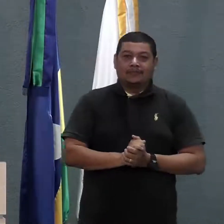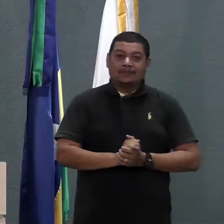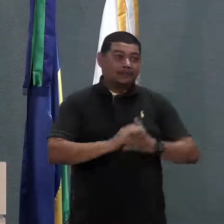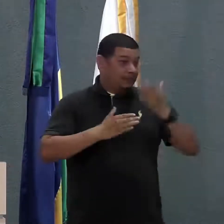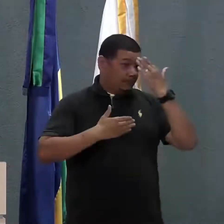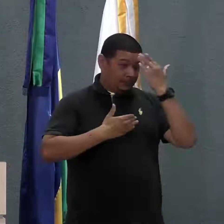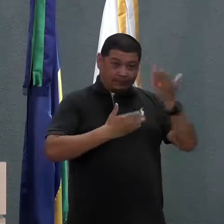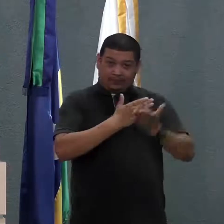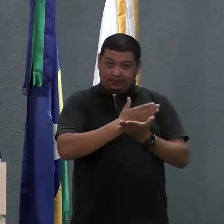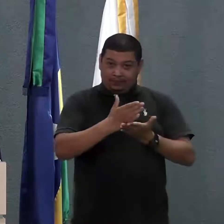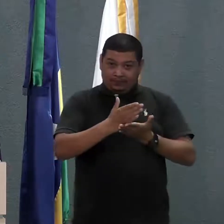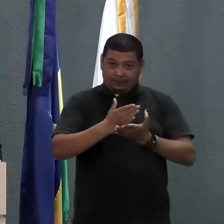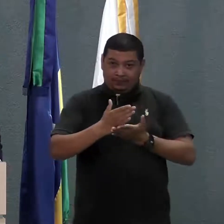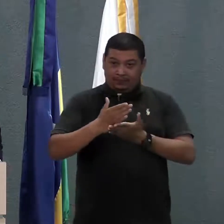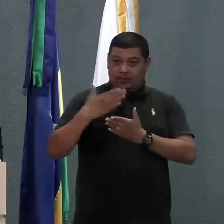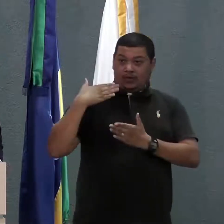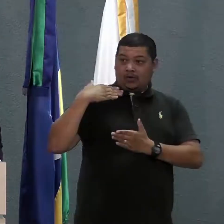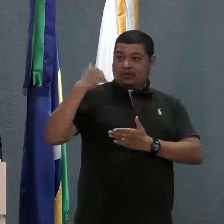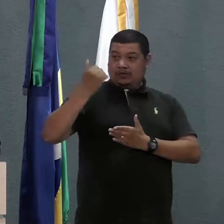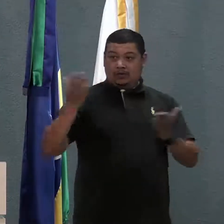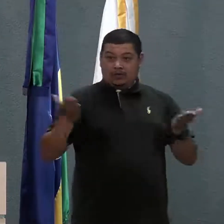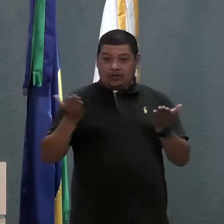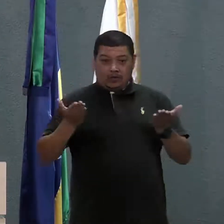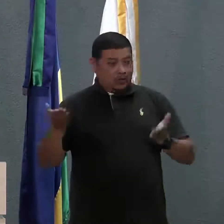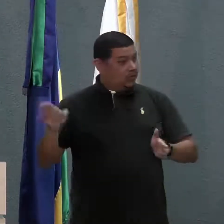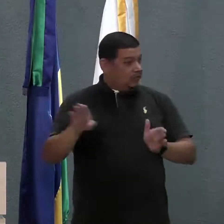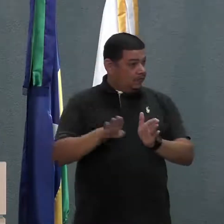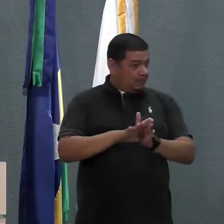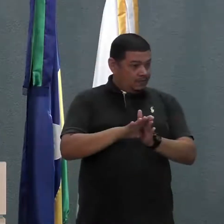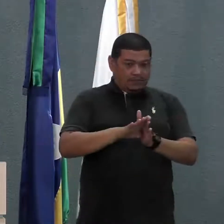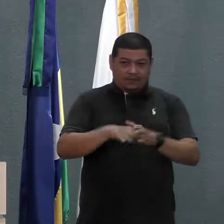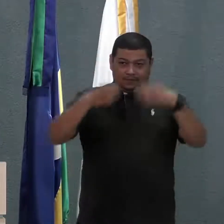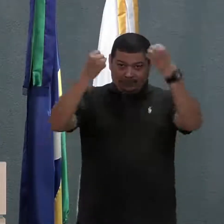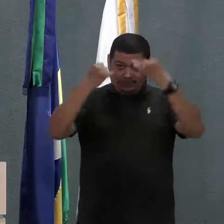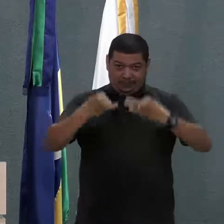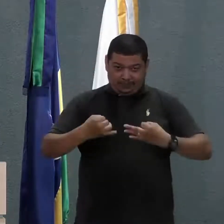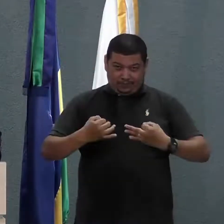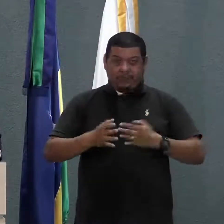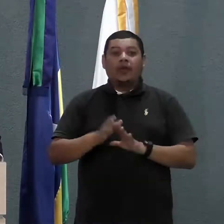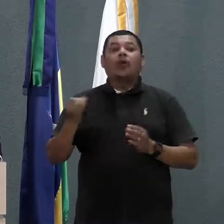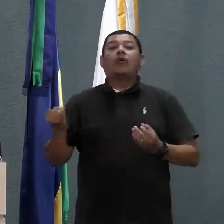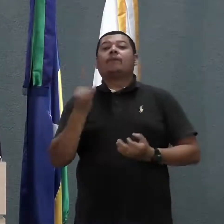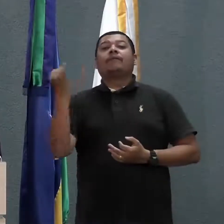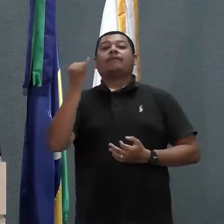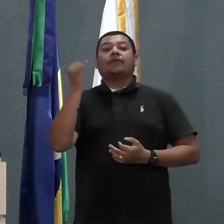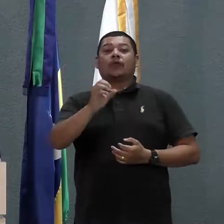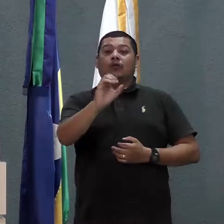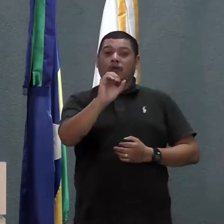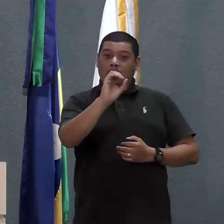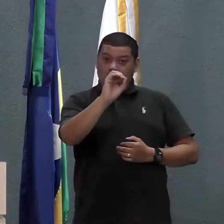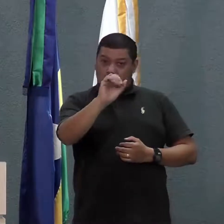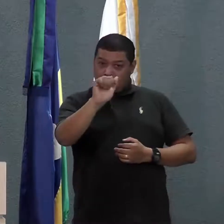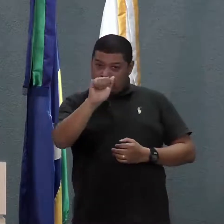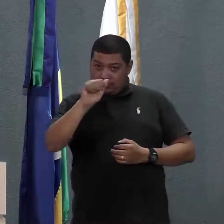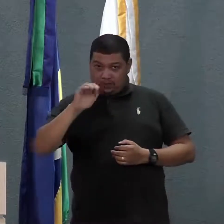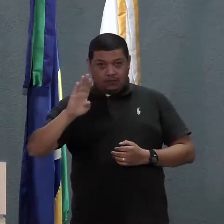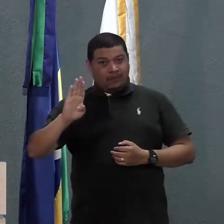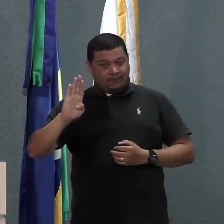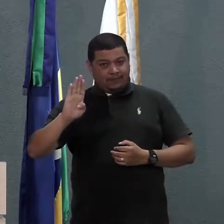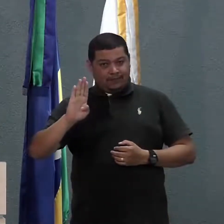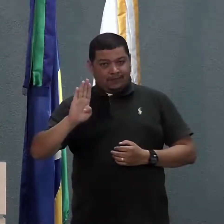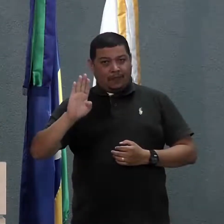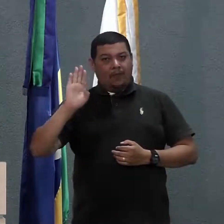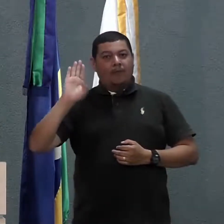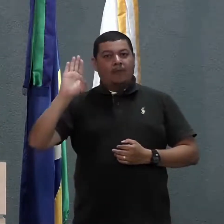Agradeço inicialmente o convite para estar aqui hoje nessa casa, para falar um pouquinho sobre a importância da OAB, serei bem breve.